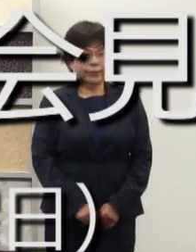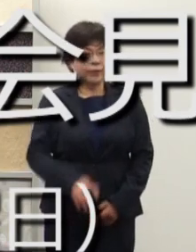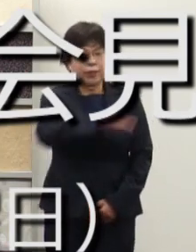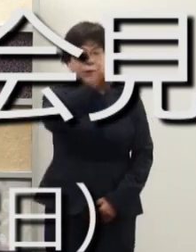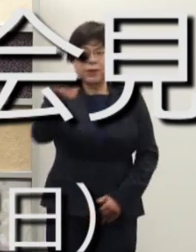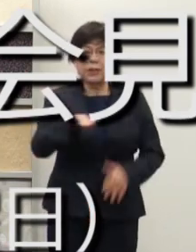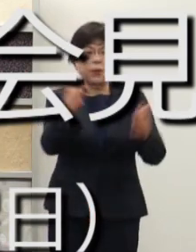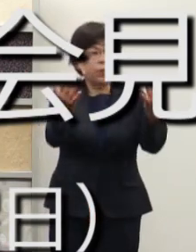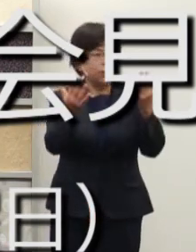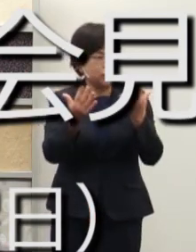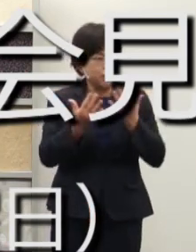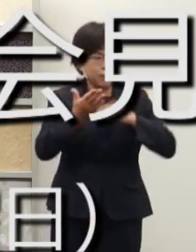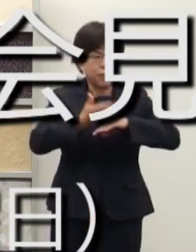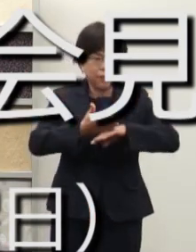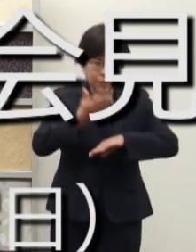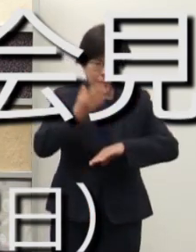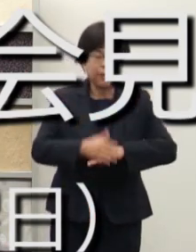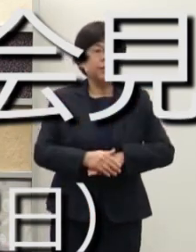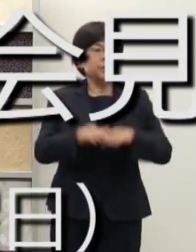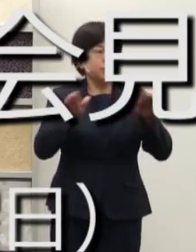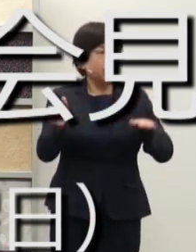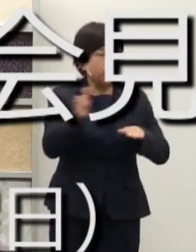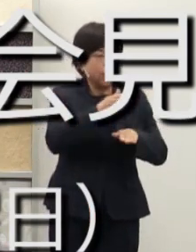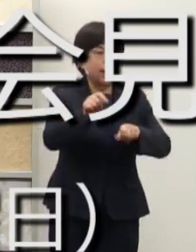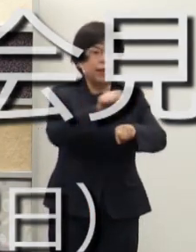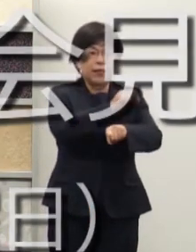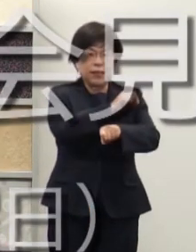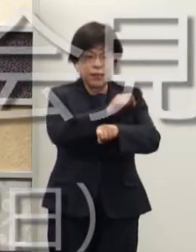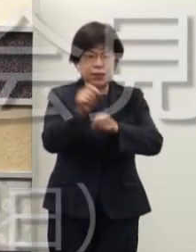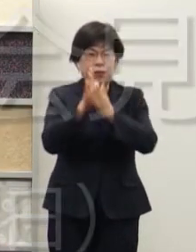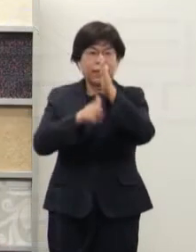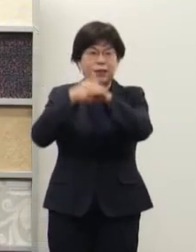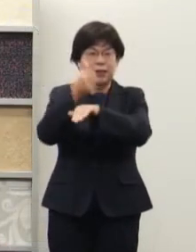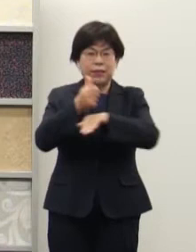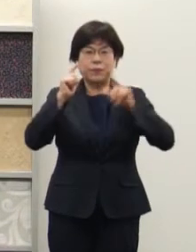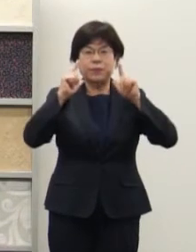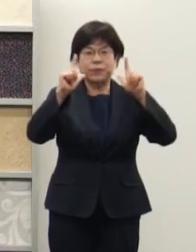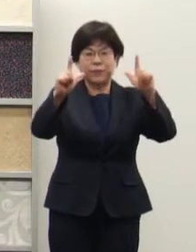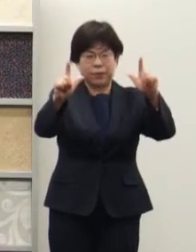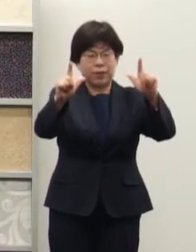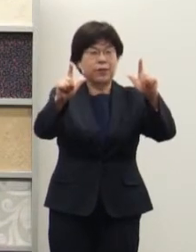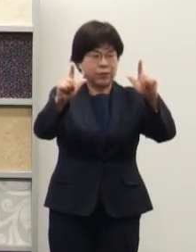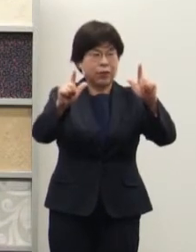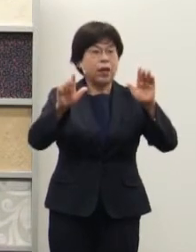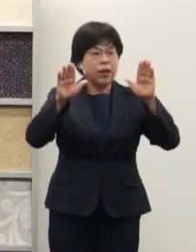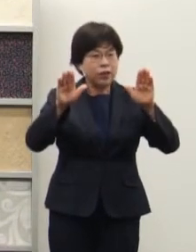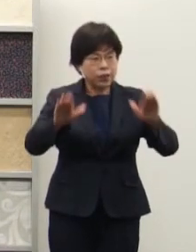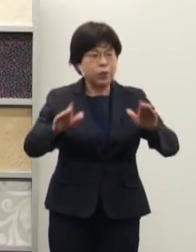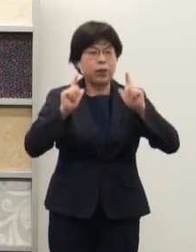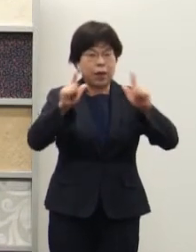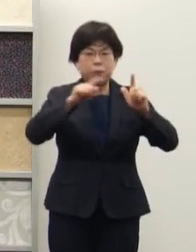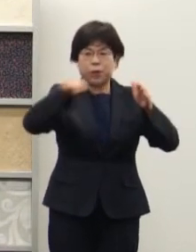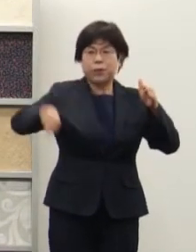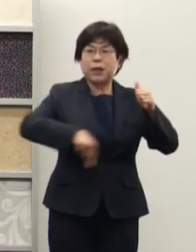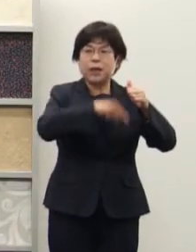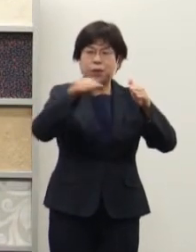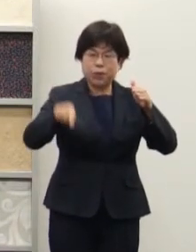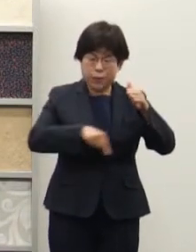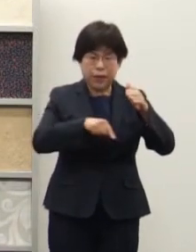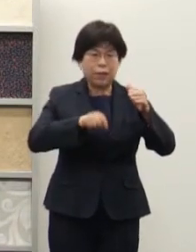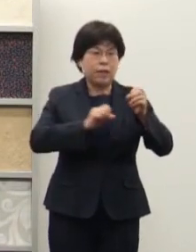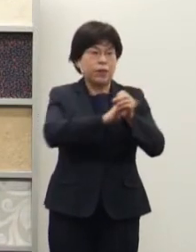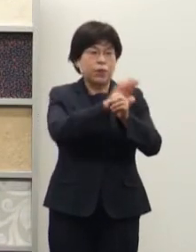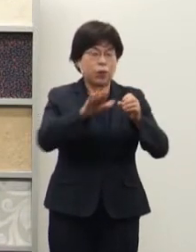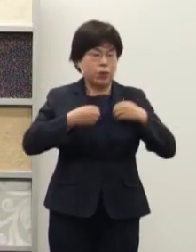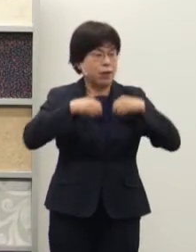お集まりいただきありがとうございます。ただいまから臨時の知事記者会見を行います。本日の発表事項は新型コロナウイルス感